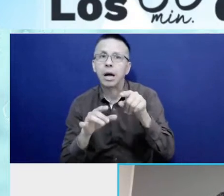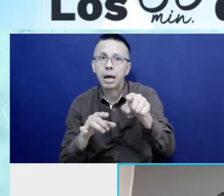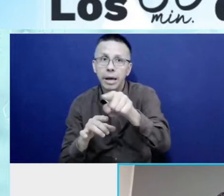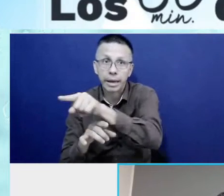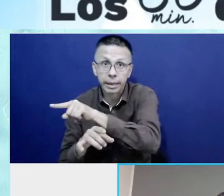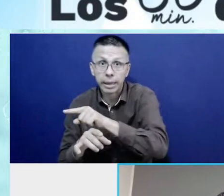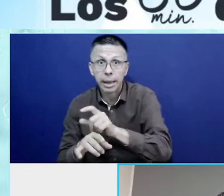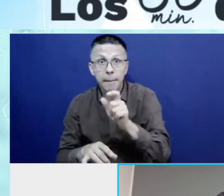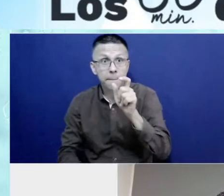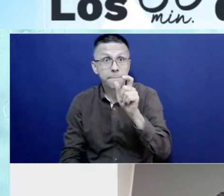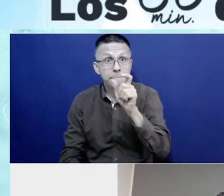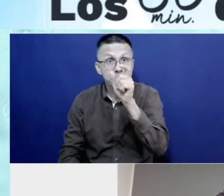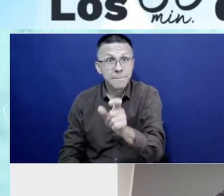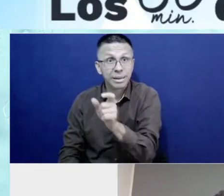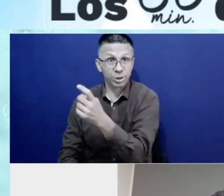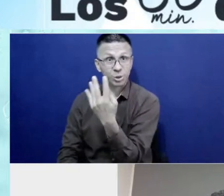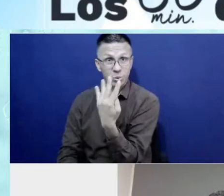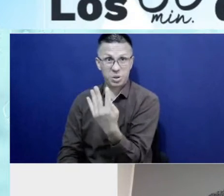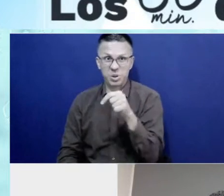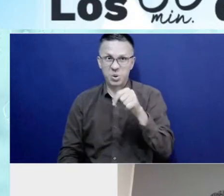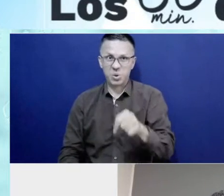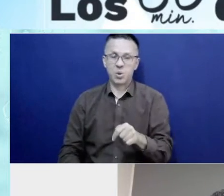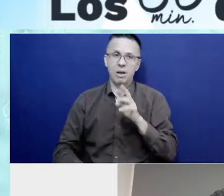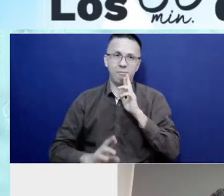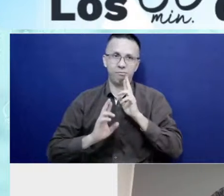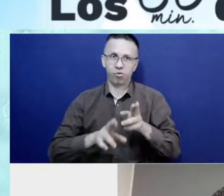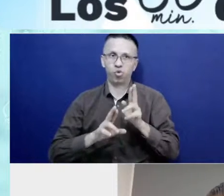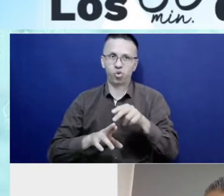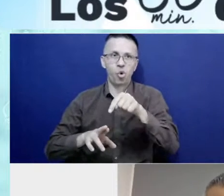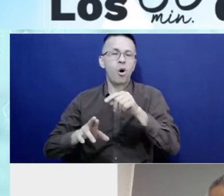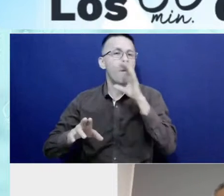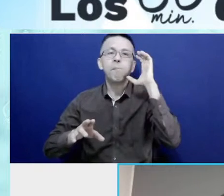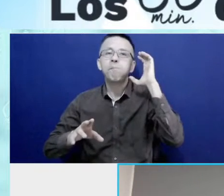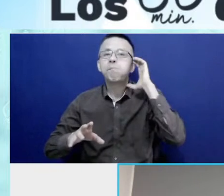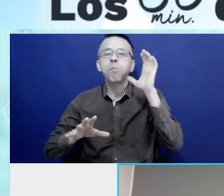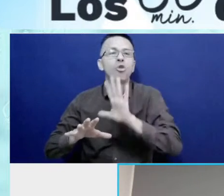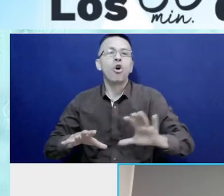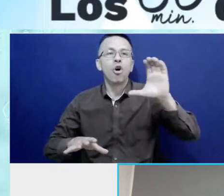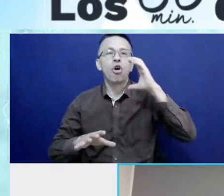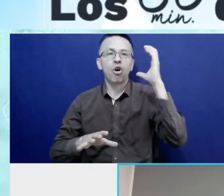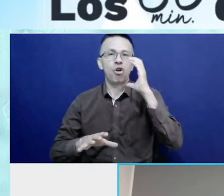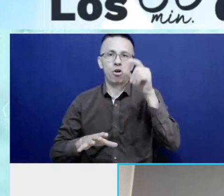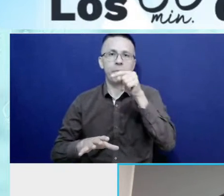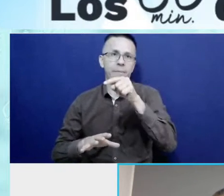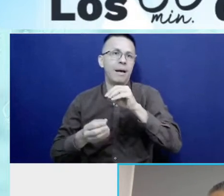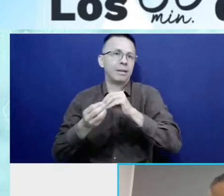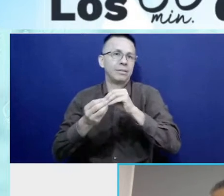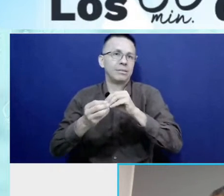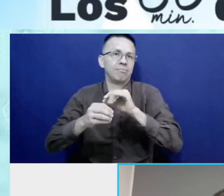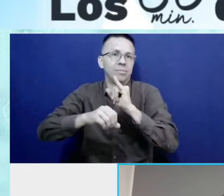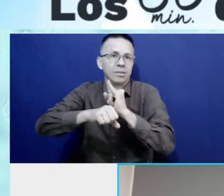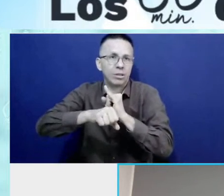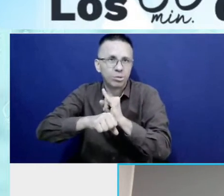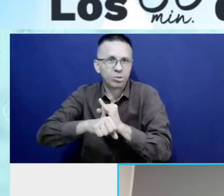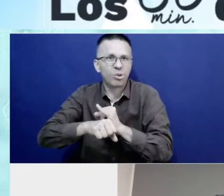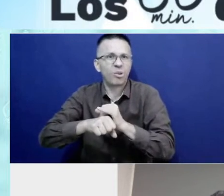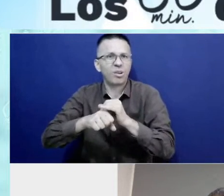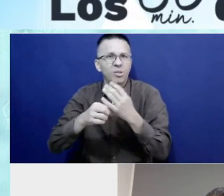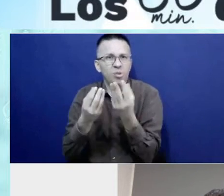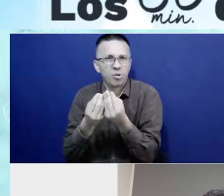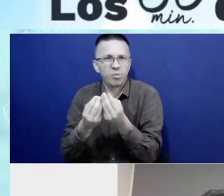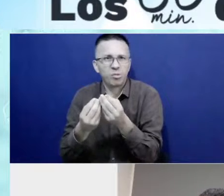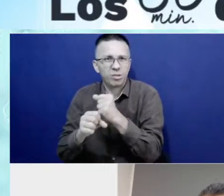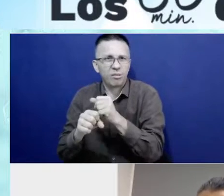estas cuatro personas que están liderando estas acciones en el territorio nacional, a nivel institucional, de los gremios, etcétera. Y